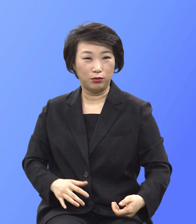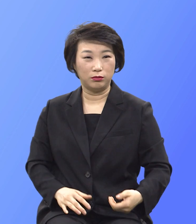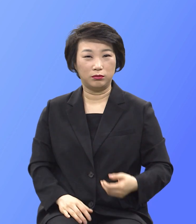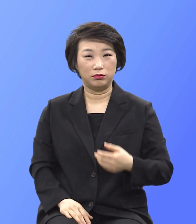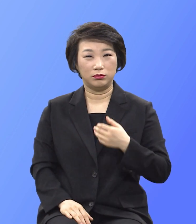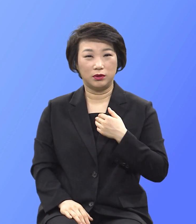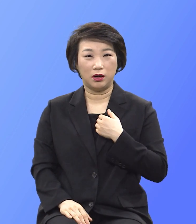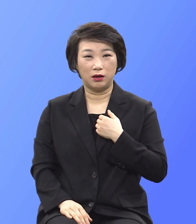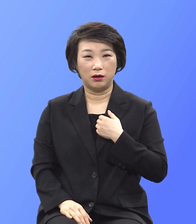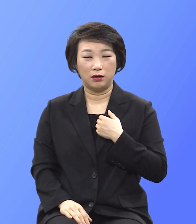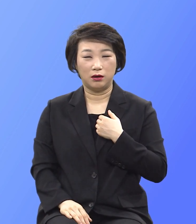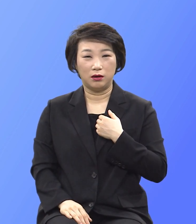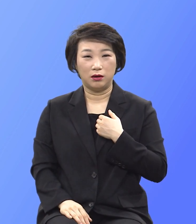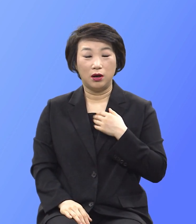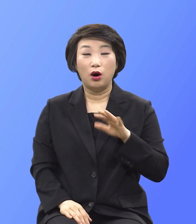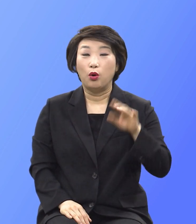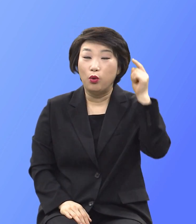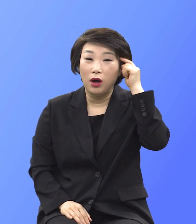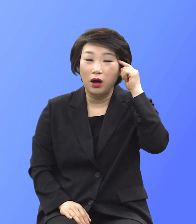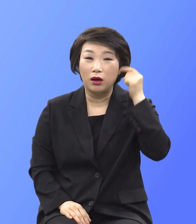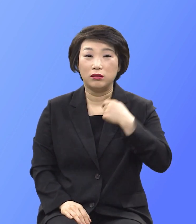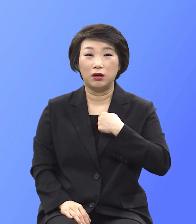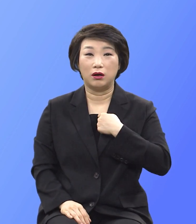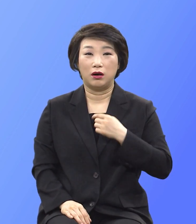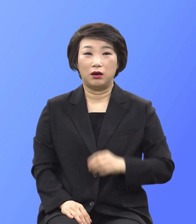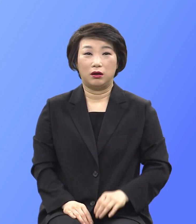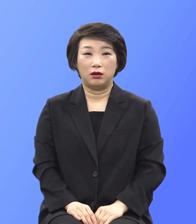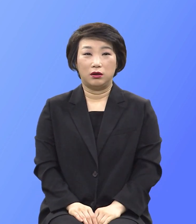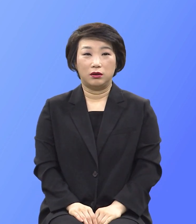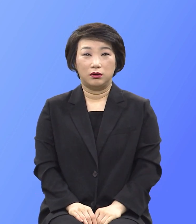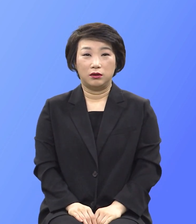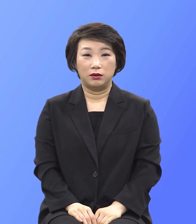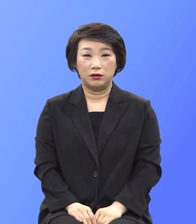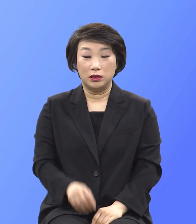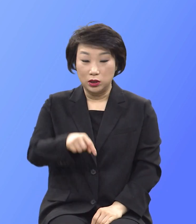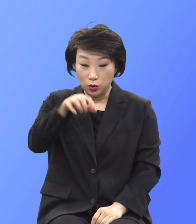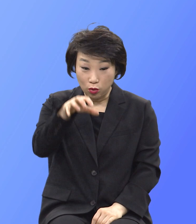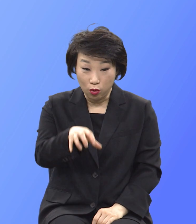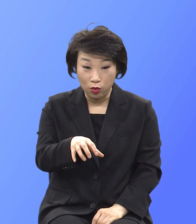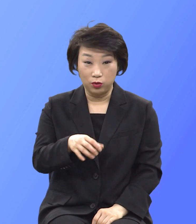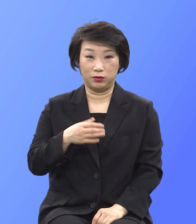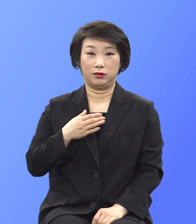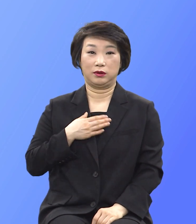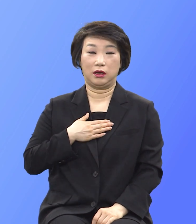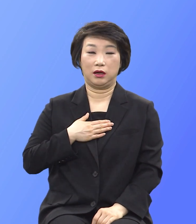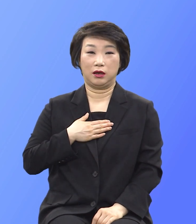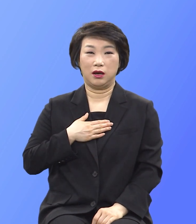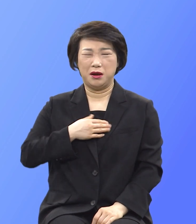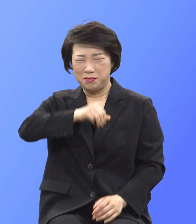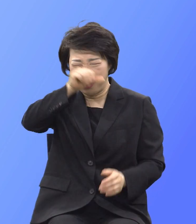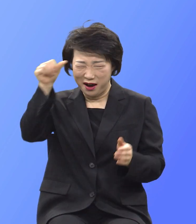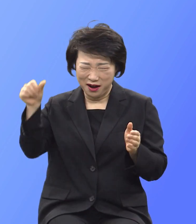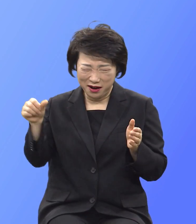없어. 왜 해본 적이 없느냐? 여기가 내